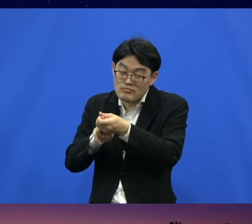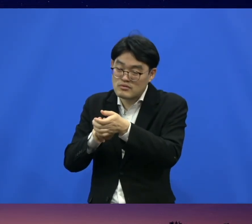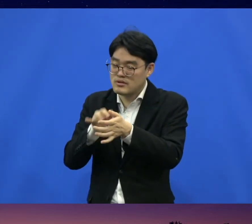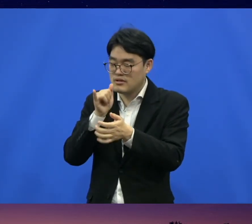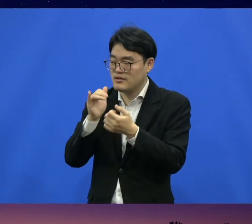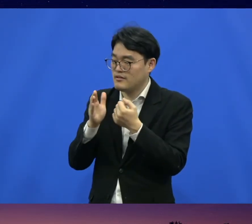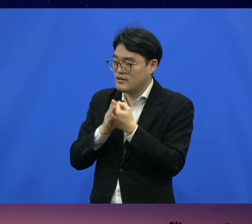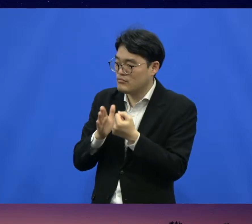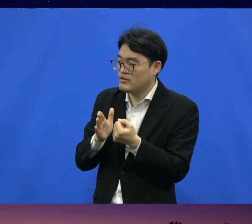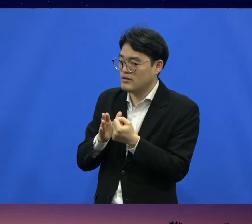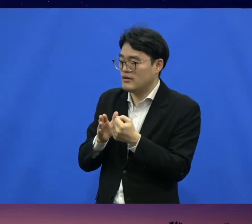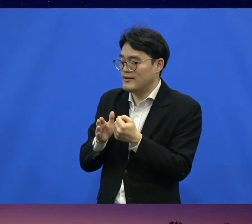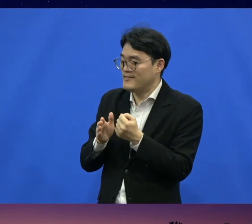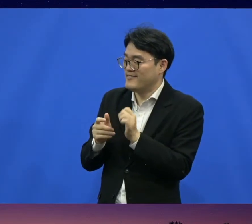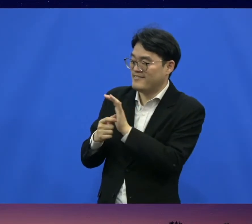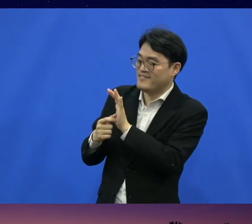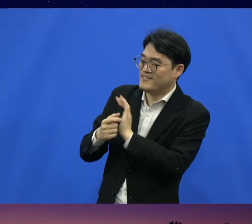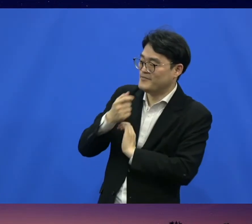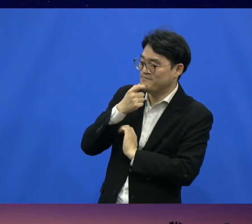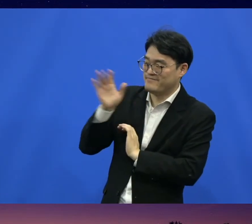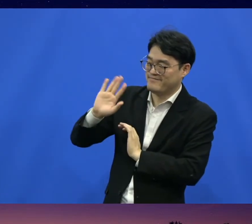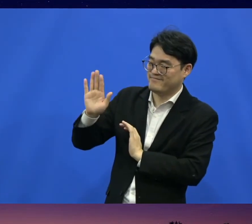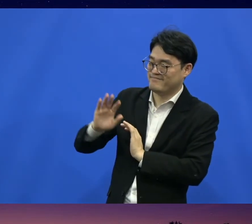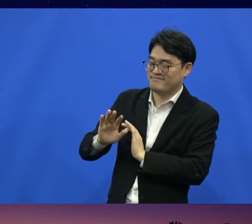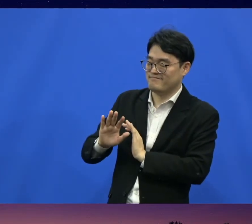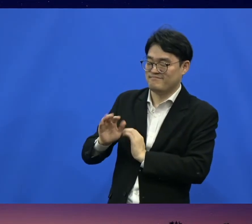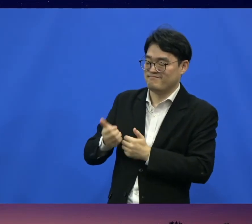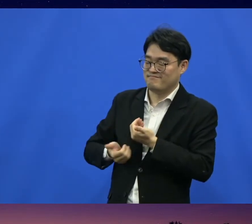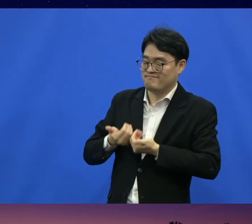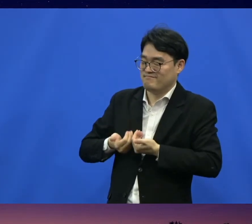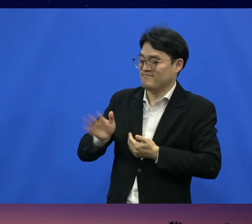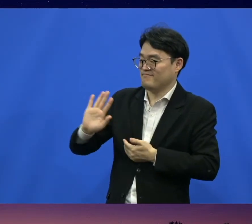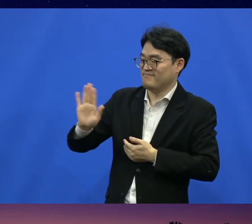어려운 일이라는 거죠. 남들이 꺼리는 일이라는 거예요. 부담스러워하는.